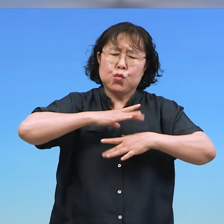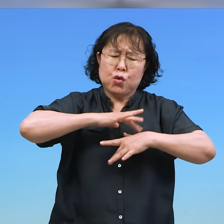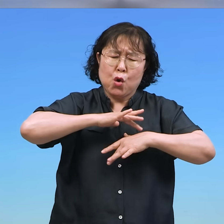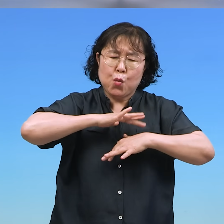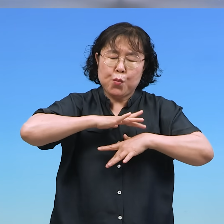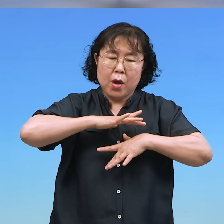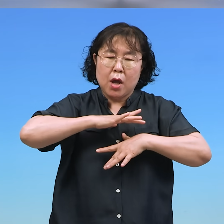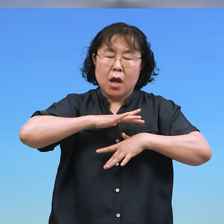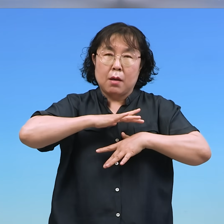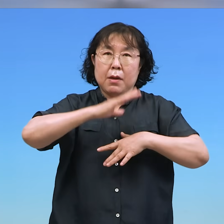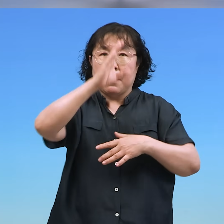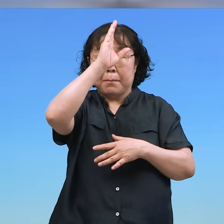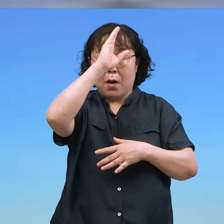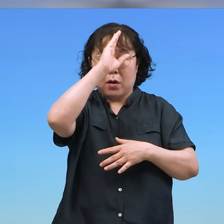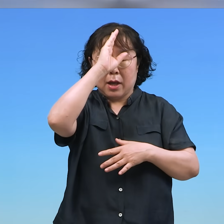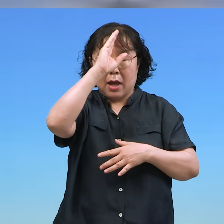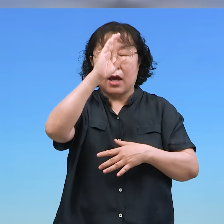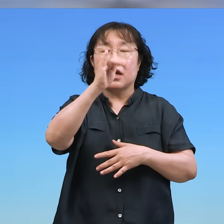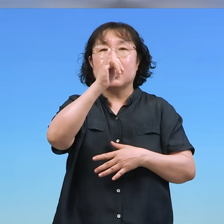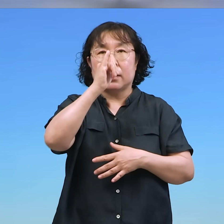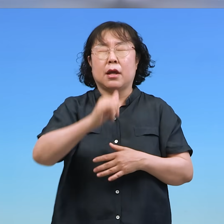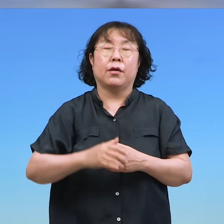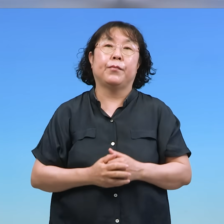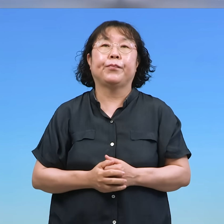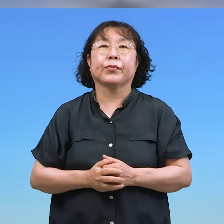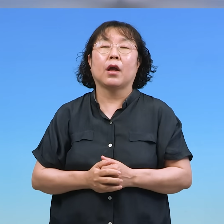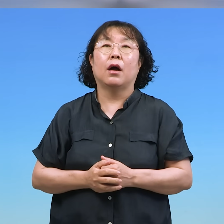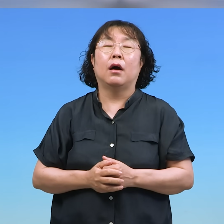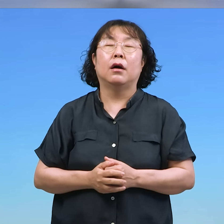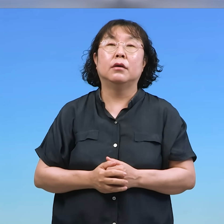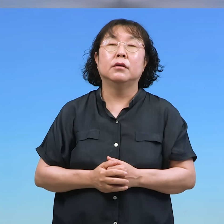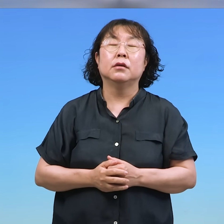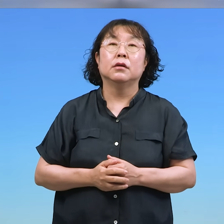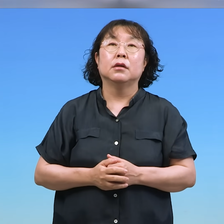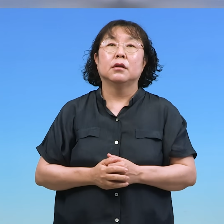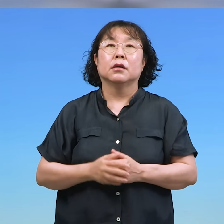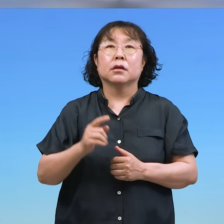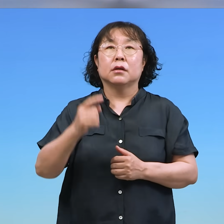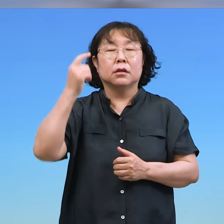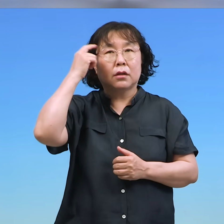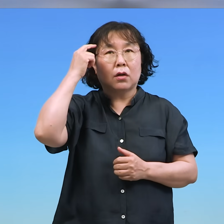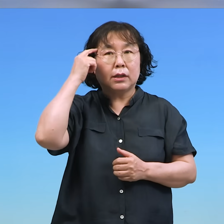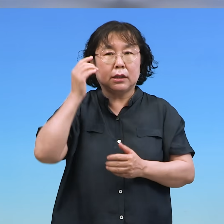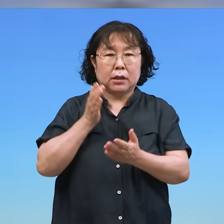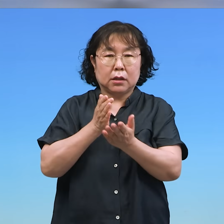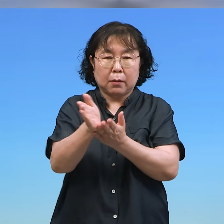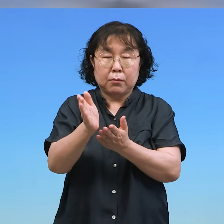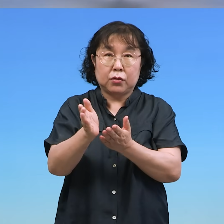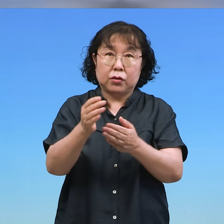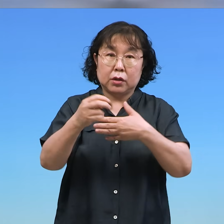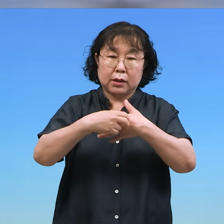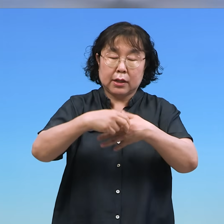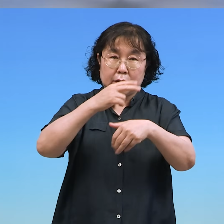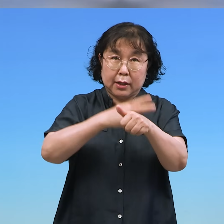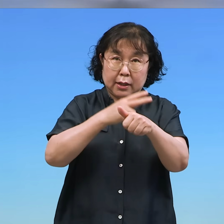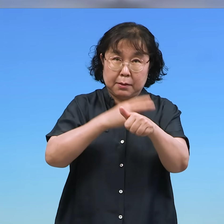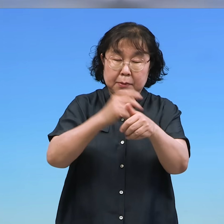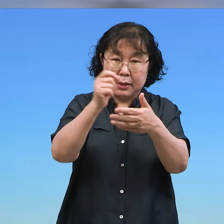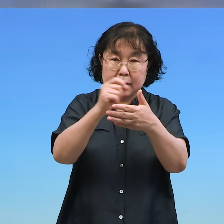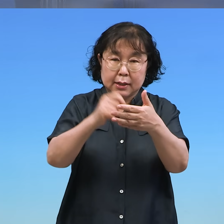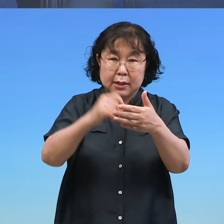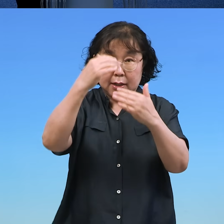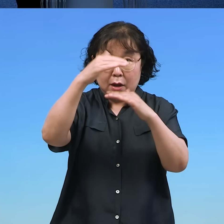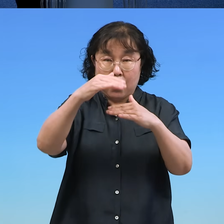불안증이라는 표현이 참 크게 와닿았는데요. 그분이 쓴 글 일부를 한번 읽어